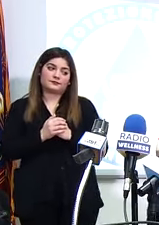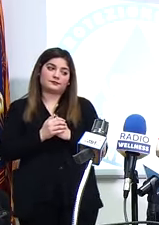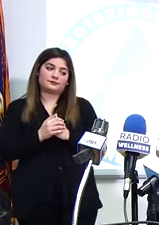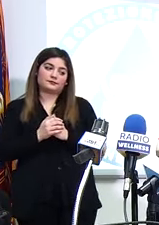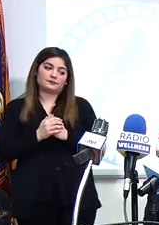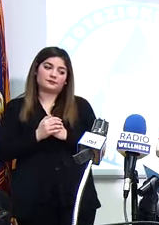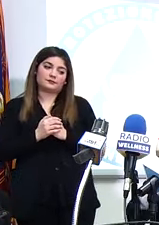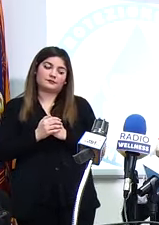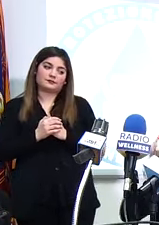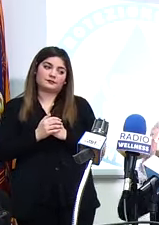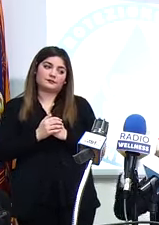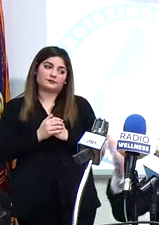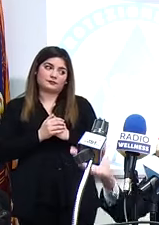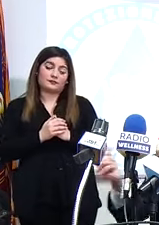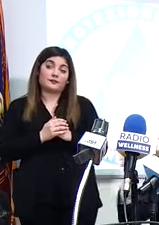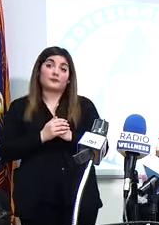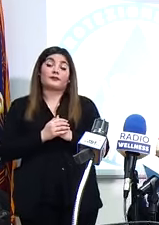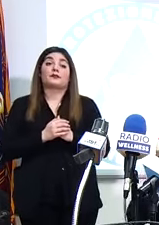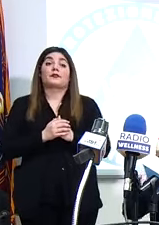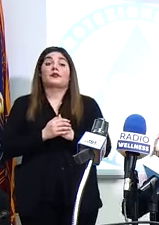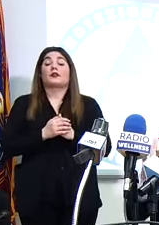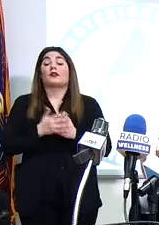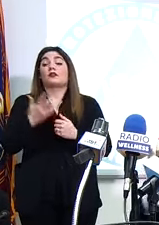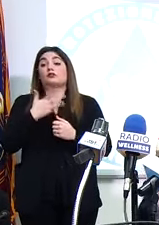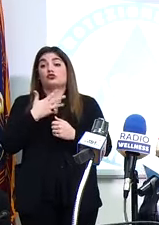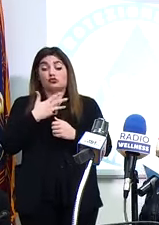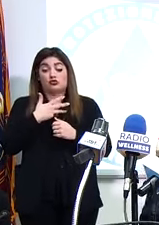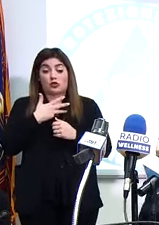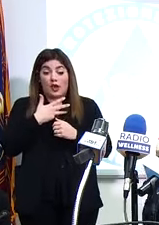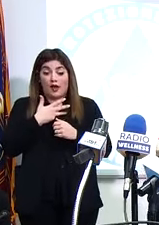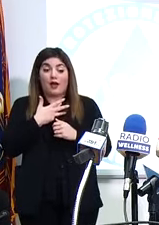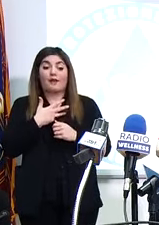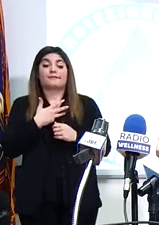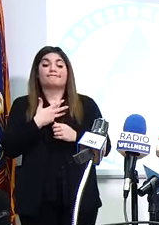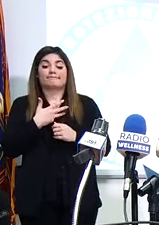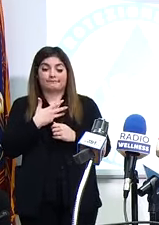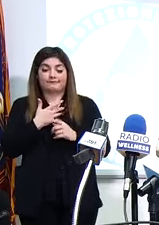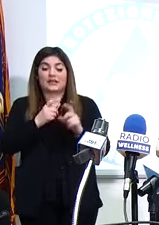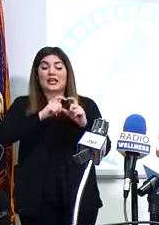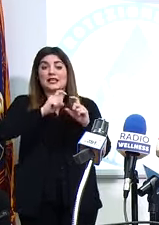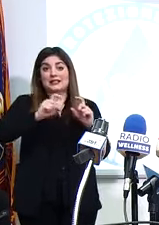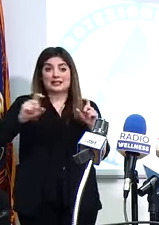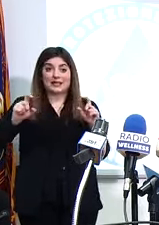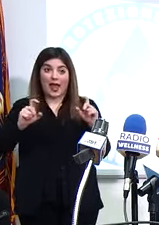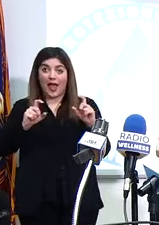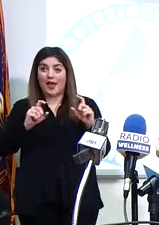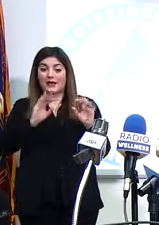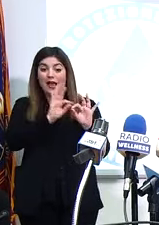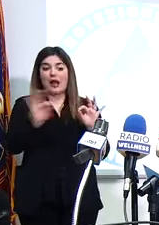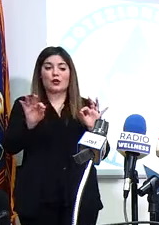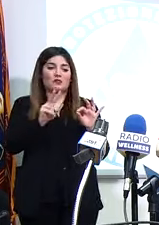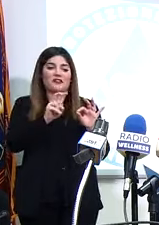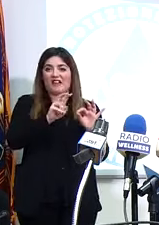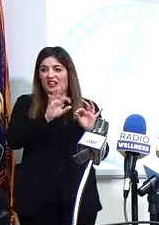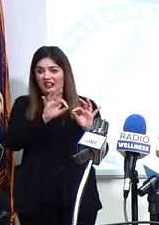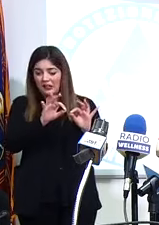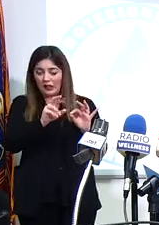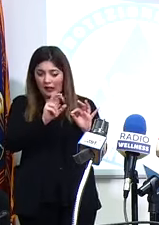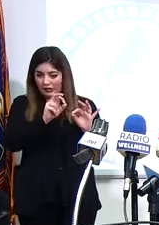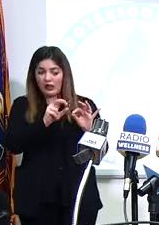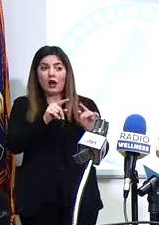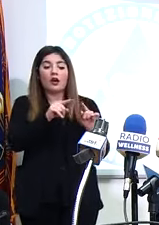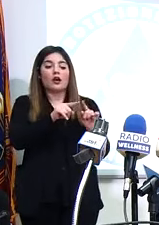hanno preso una ventina, una trentina, una cinquantina di sieri, hanno visto che neutralizza anche la variante inglese. C'è un altro dato però che